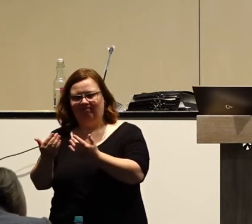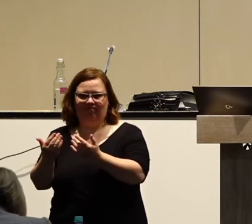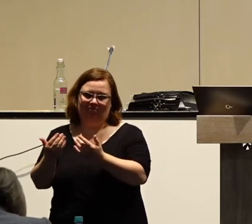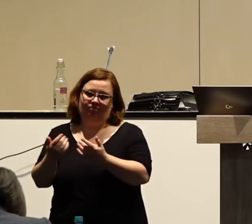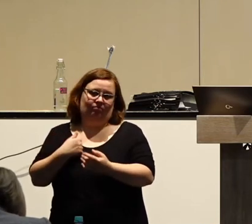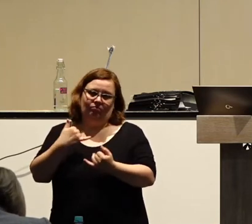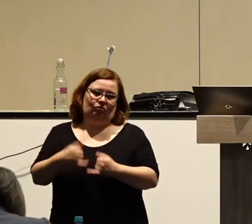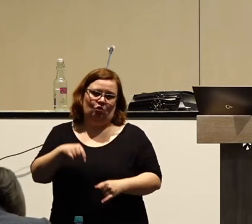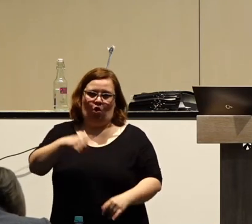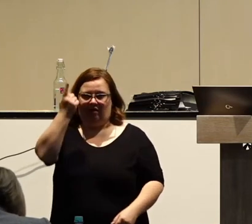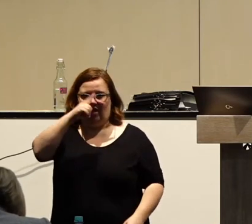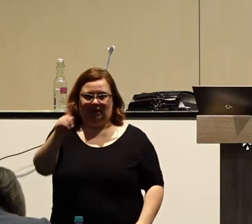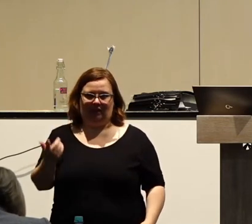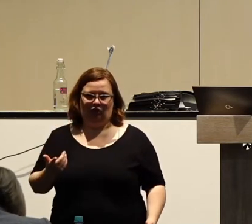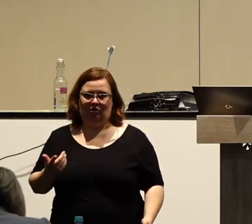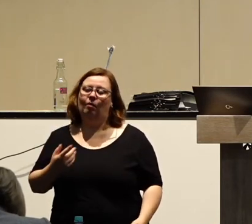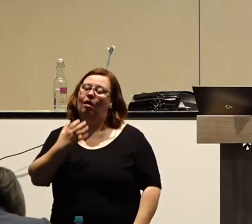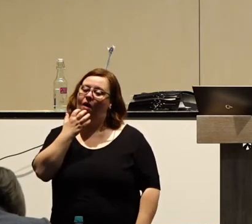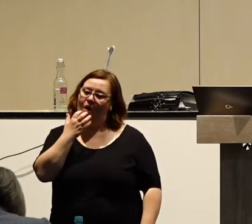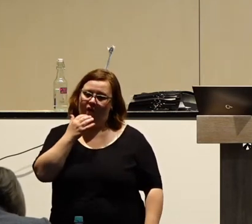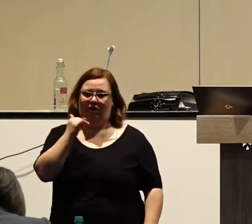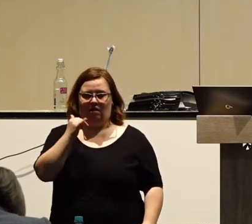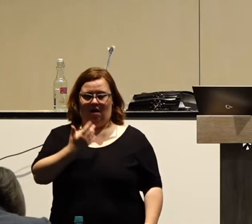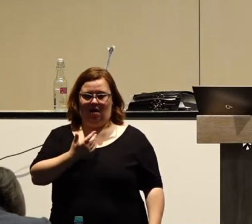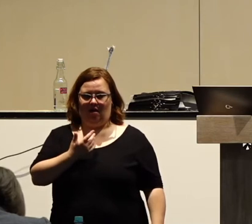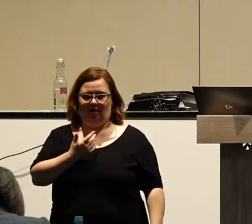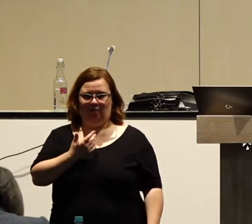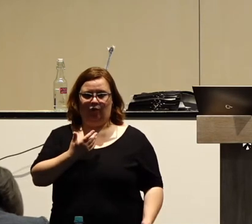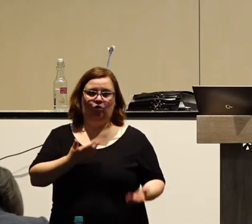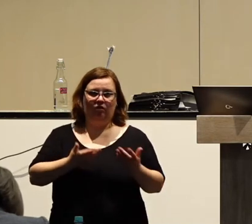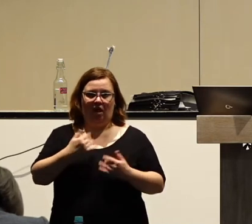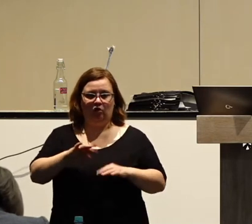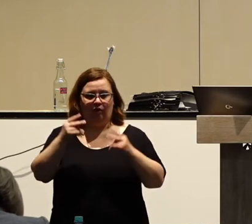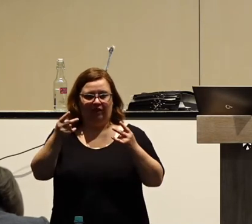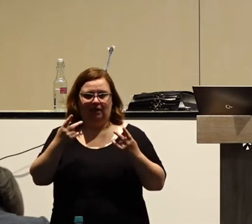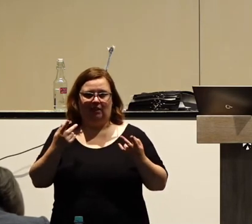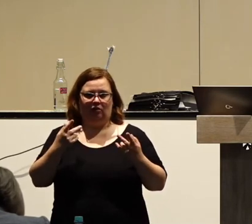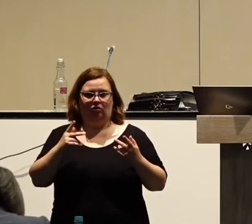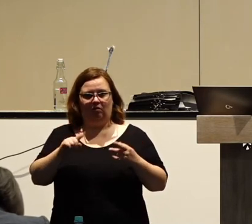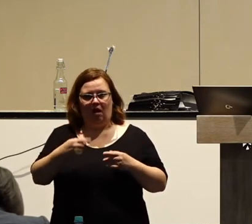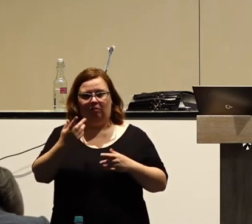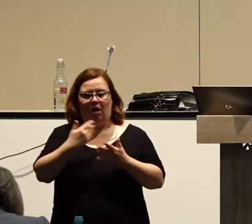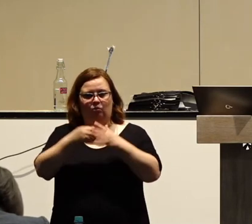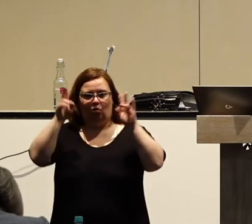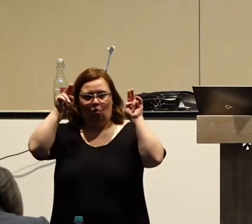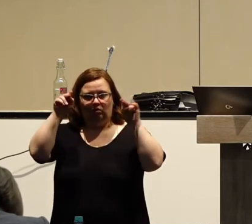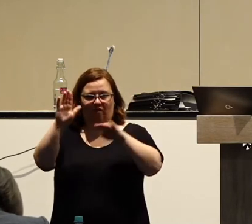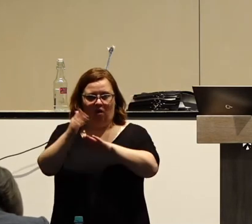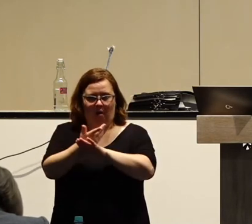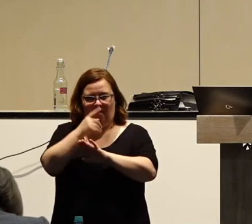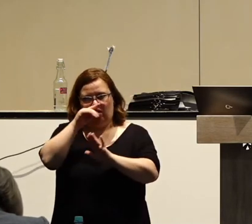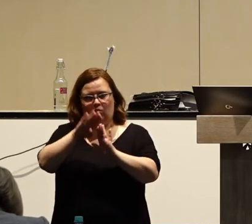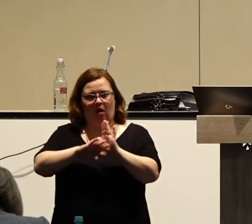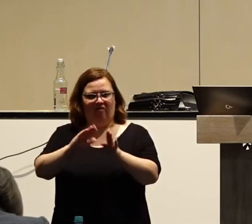das wissen wir heute noch nicht. Wir hoffen es sehr. Und es ist vielleicht wichtig, dann nach Ostern, nachdem das